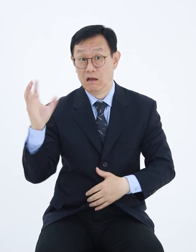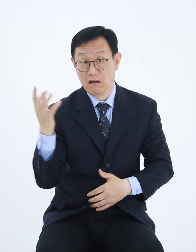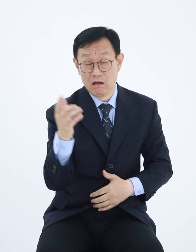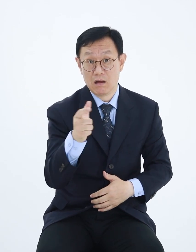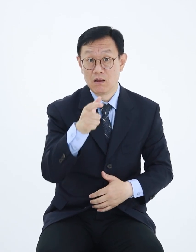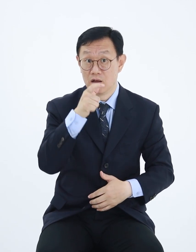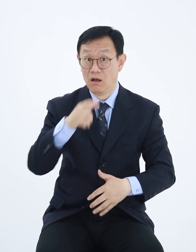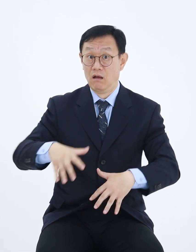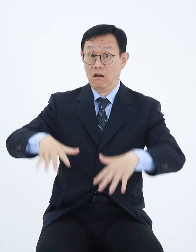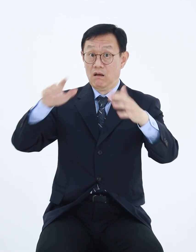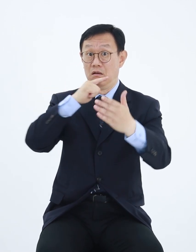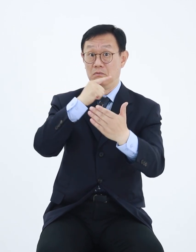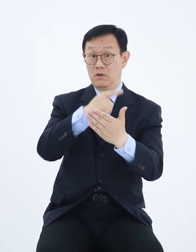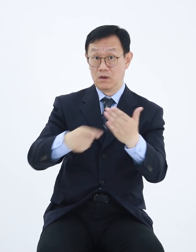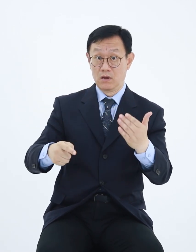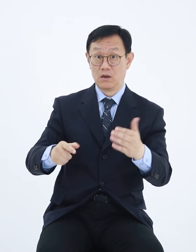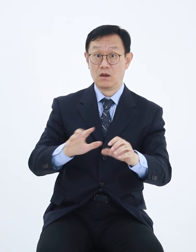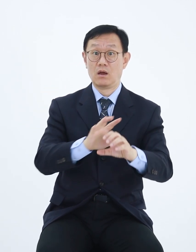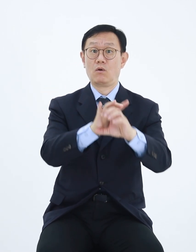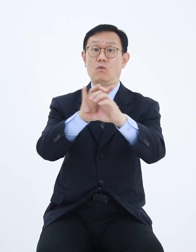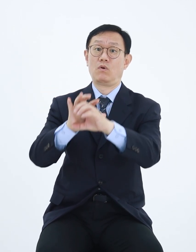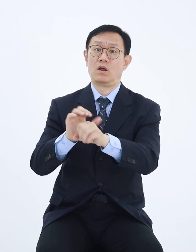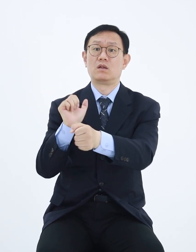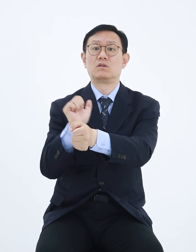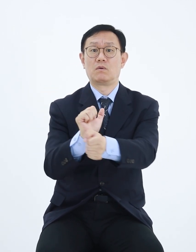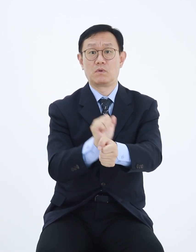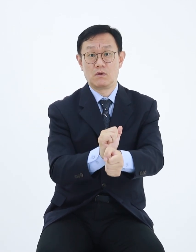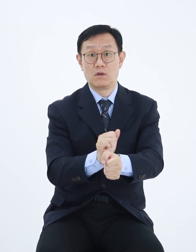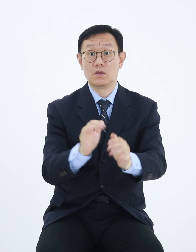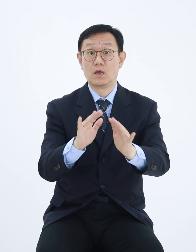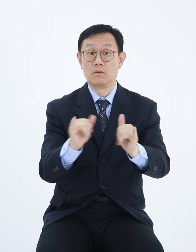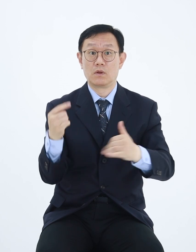자연재해, 코로나19 같은 전염병 등 사람들의 건강,